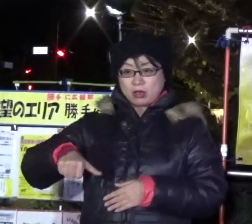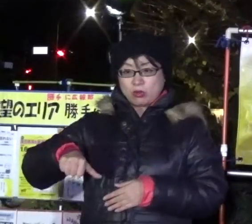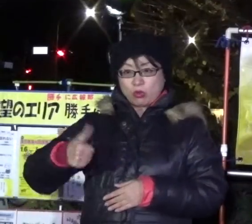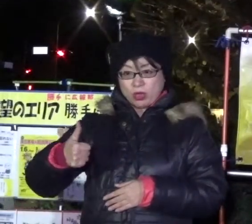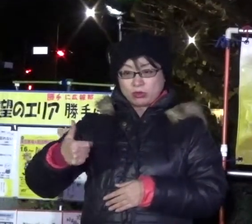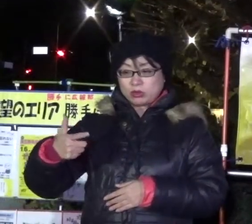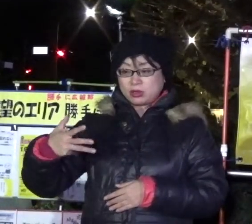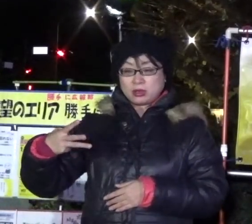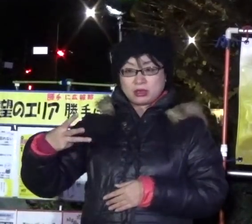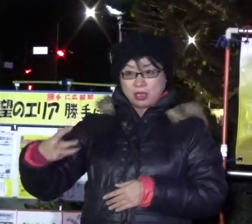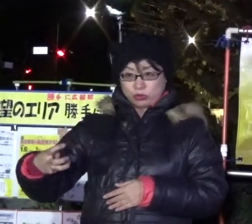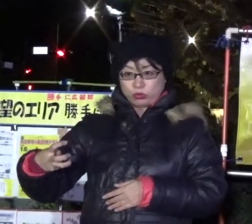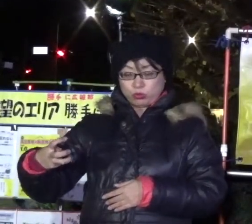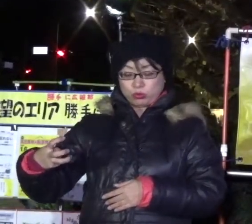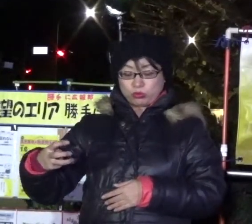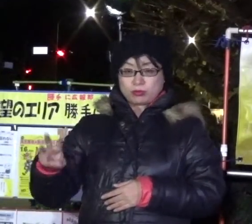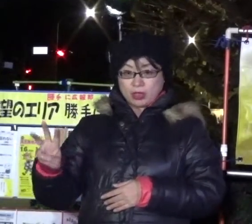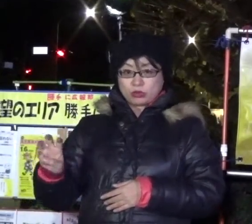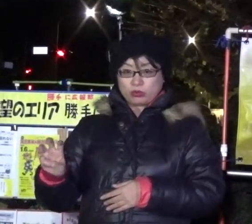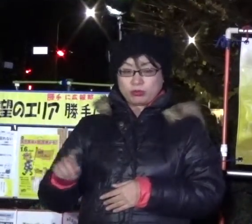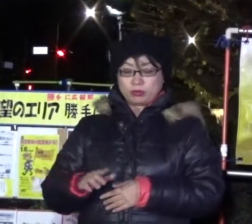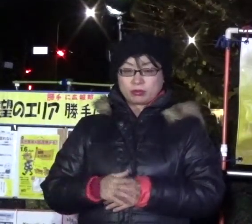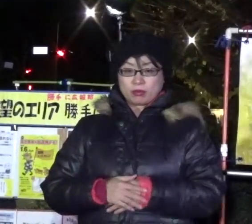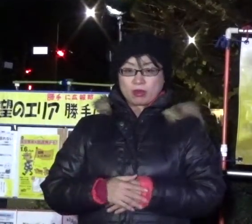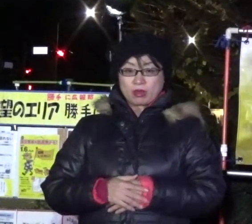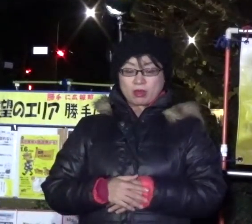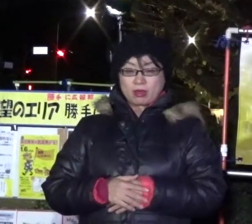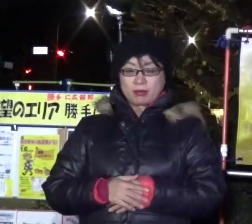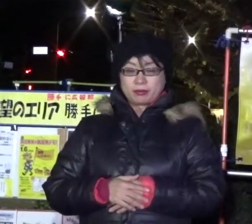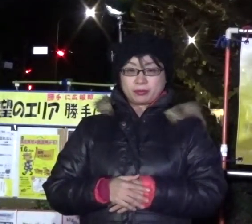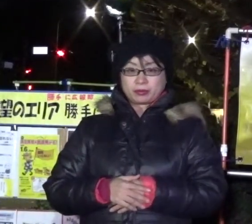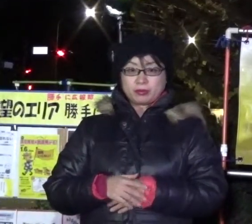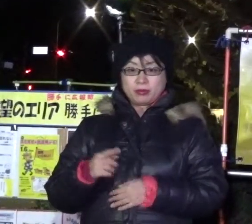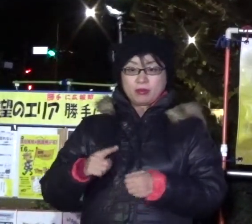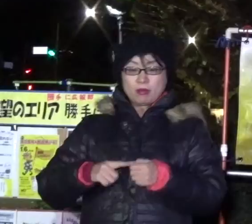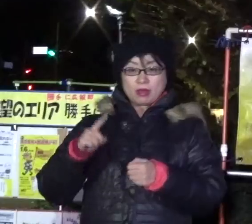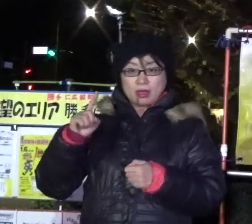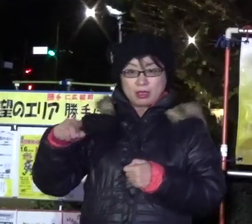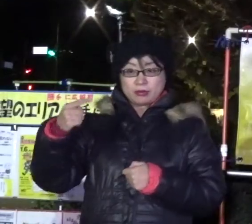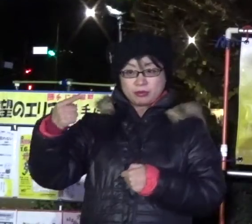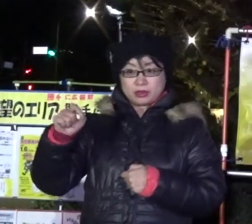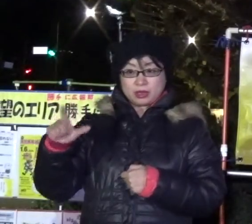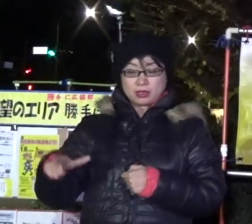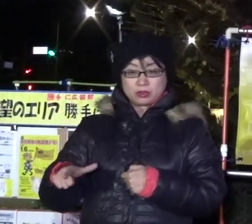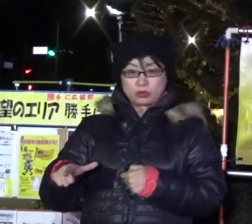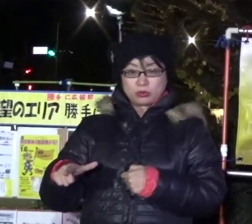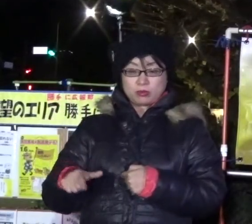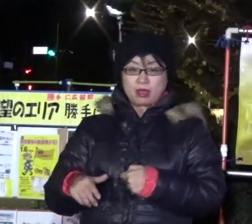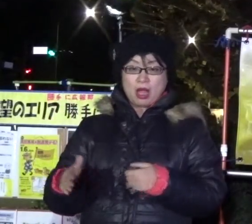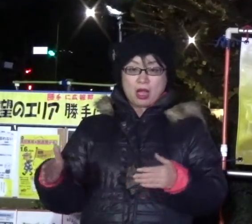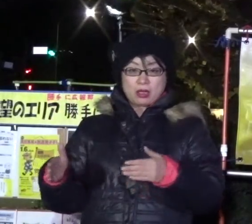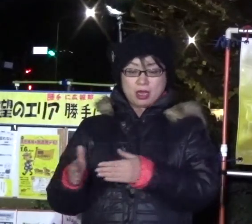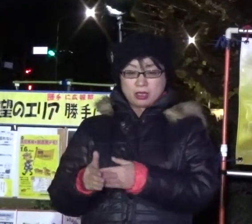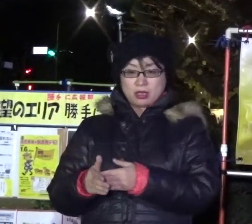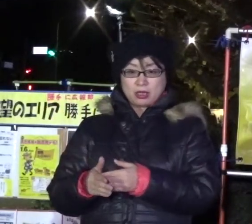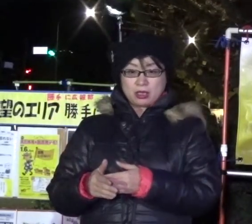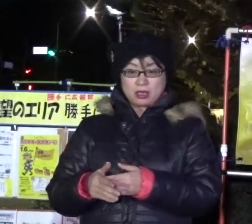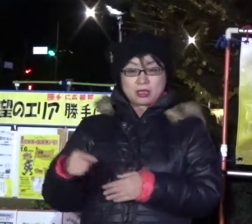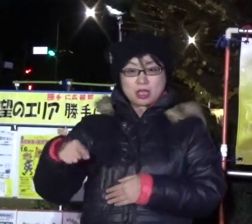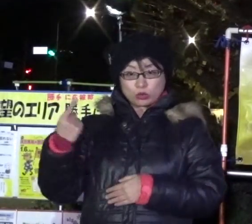で、このうち炉外燃料貯蔵槽から来年1月までにまず100体取り出し予定です。